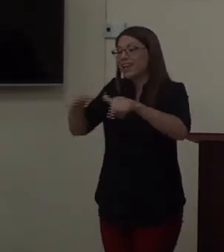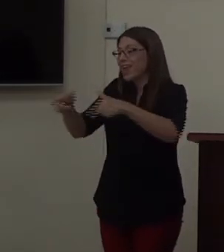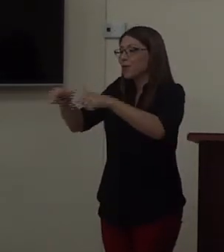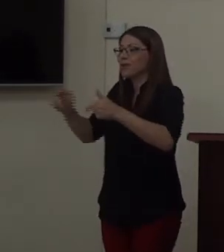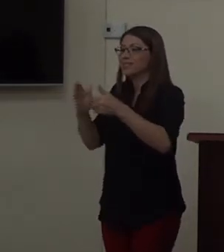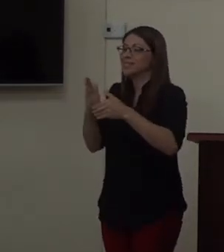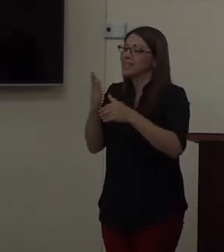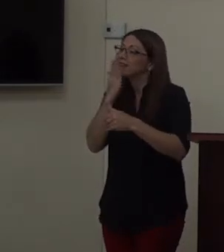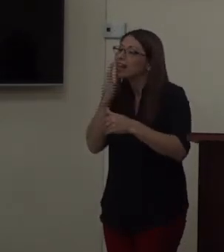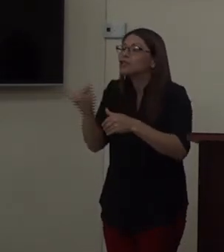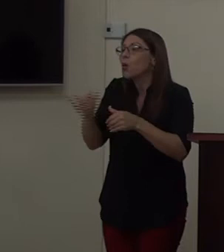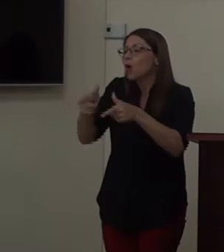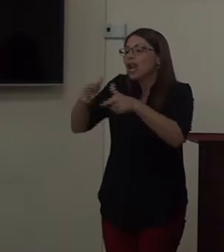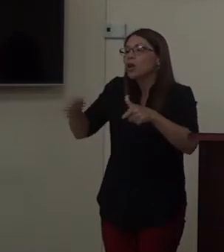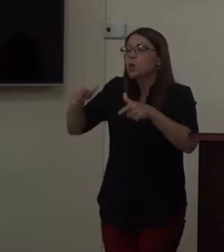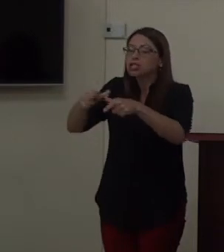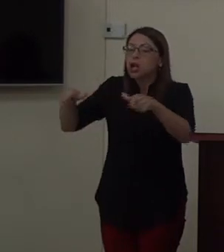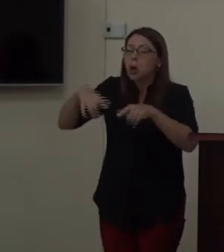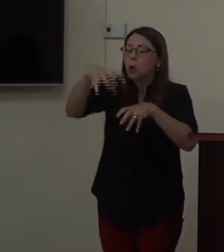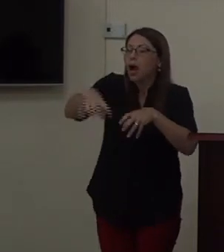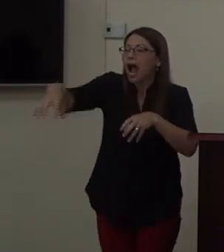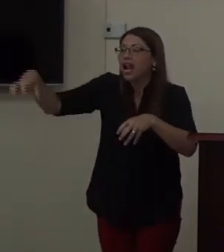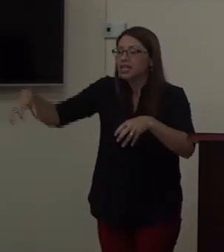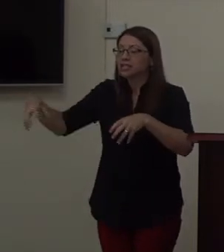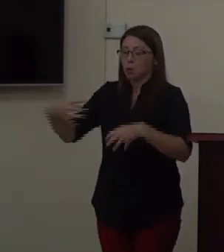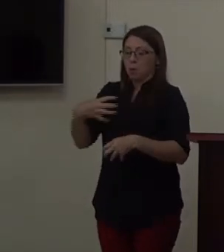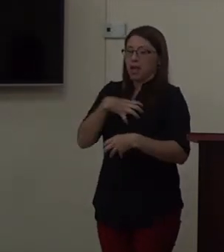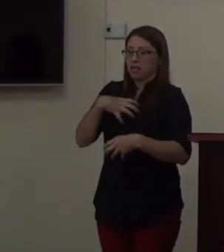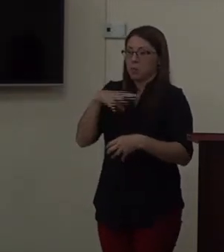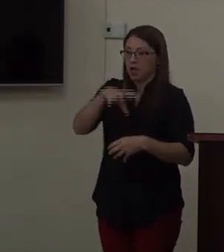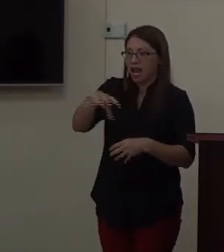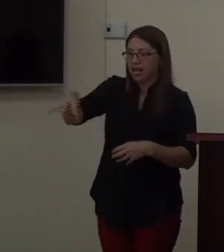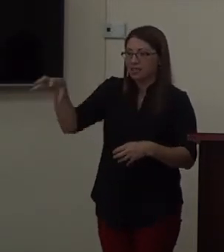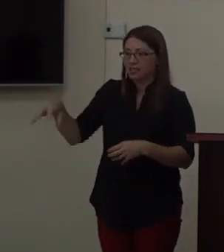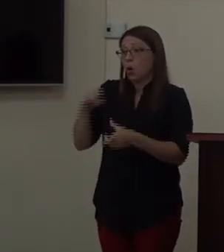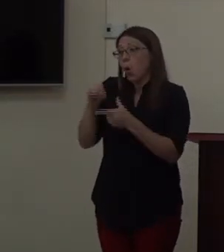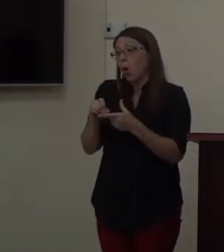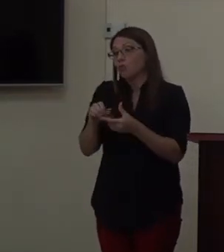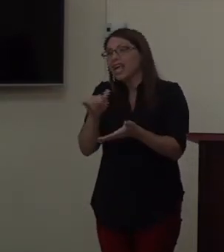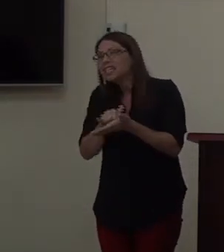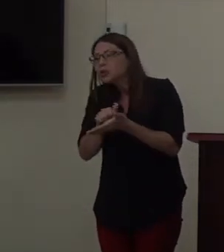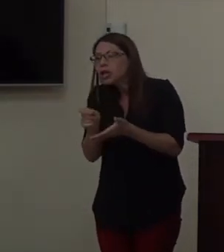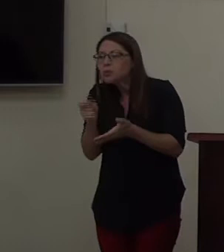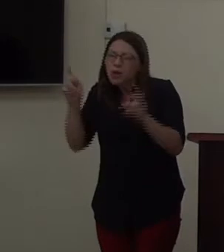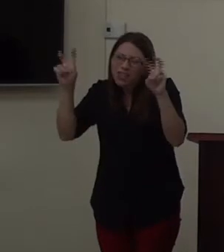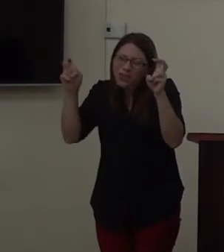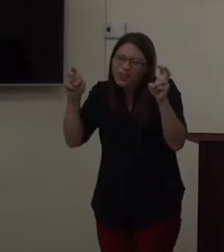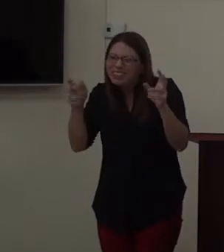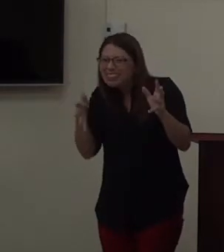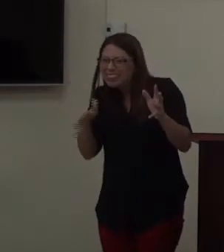lenguas locales, lenguas patrimoniales, o esto que es un poquito, ¿verdad?, tibio, por decirlo así, lenguas por